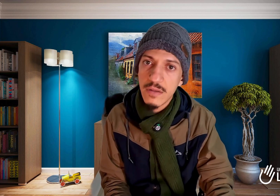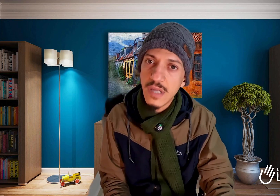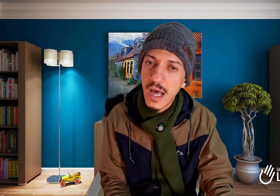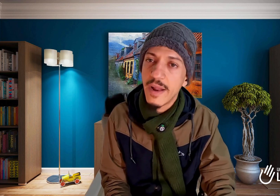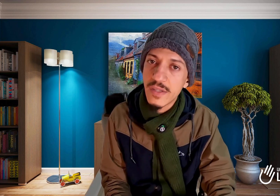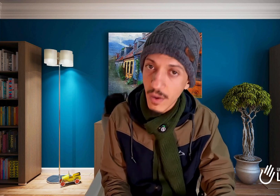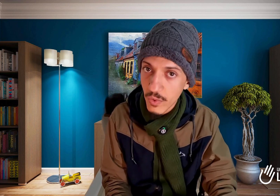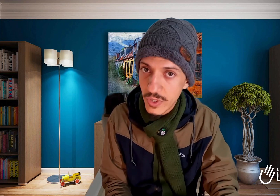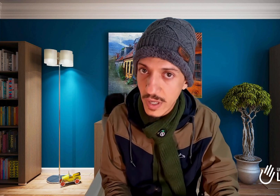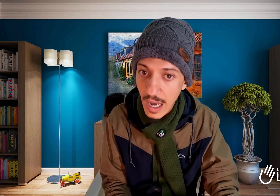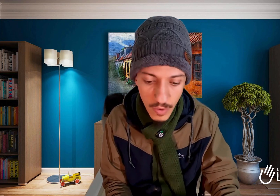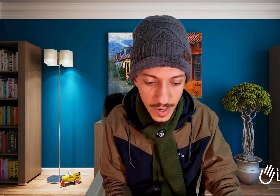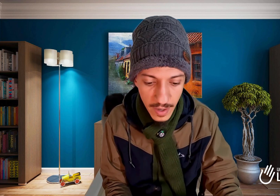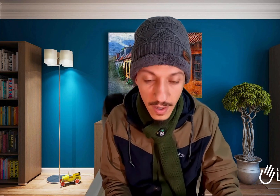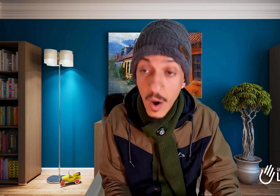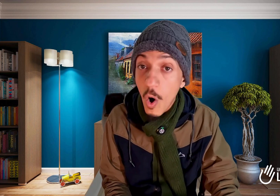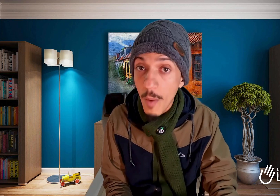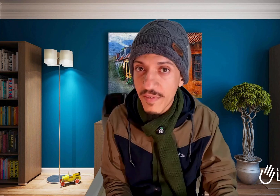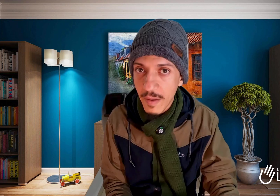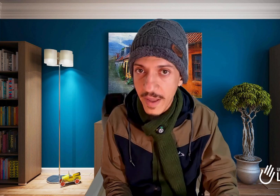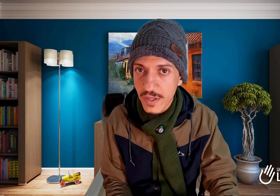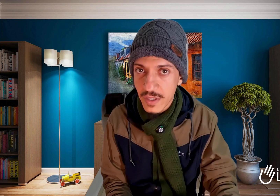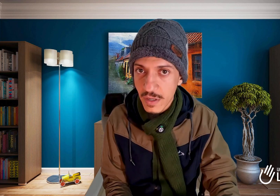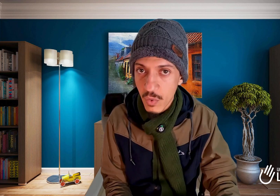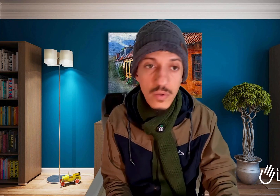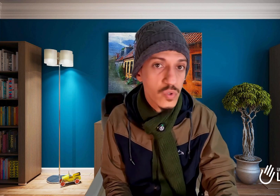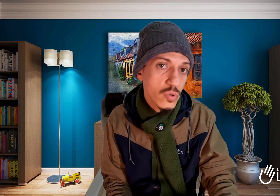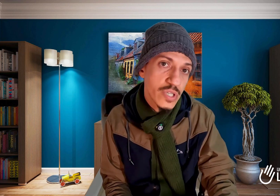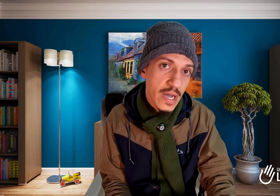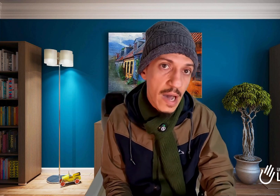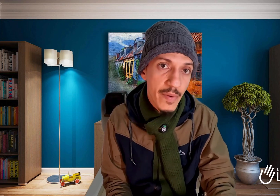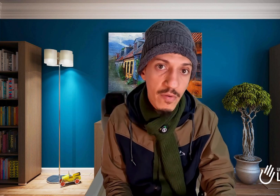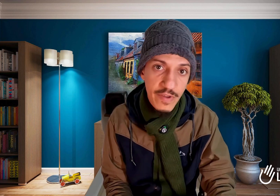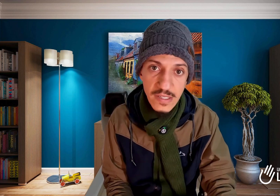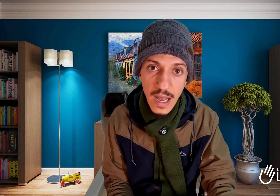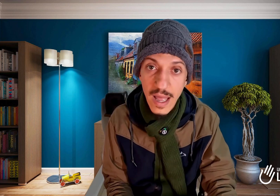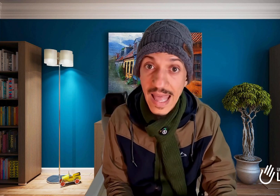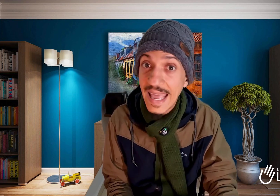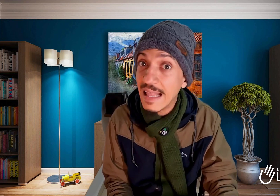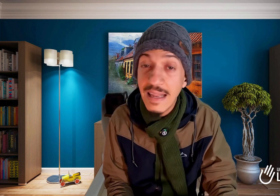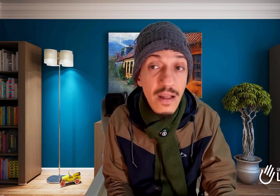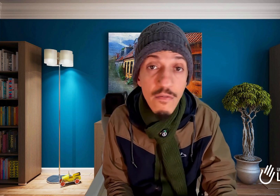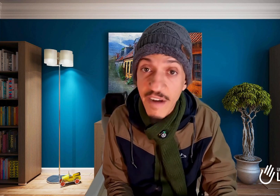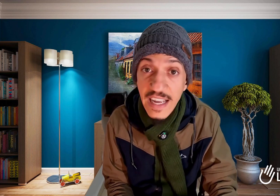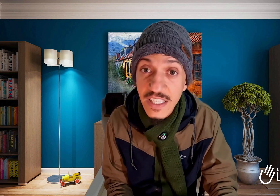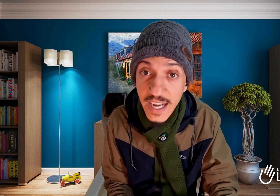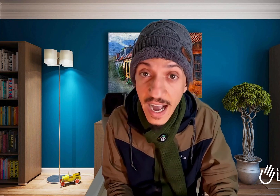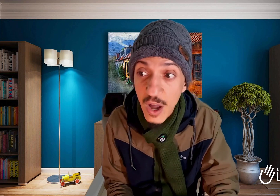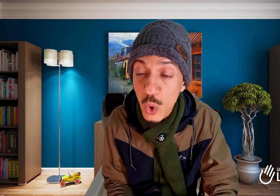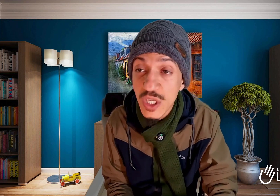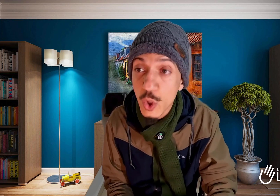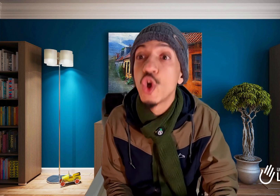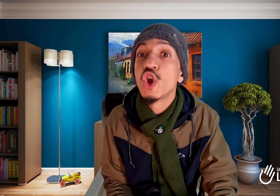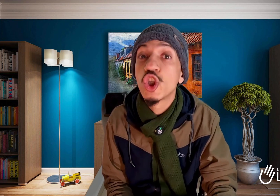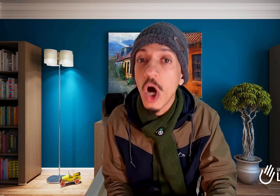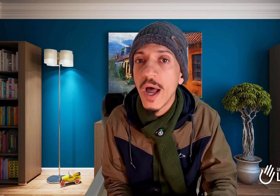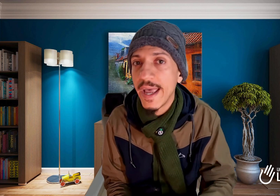área de saúde. Agora, obviamente, quando o surdo chegar para conversar, ele não vai chegar usando só esses